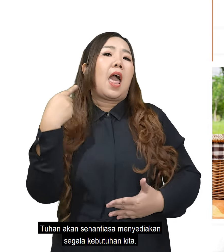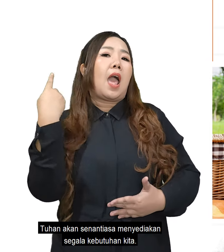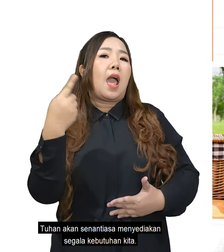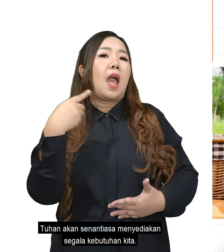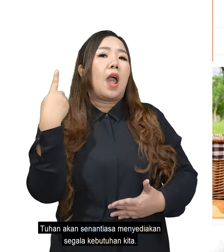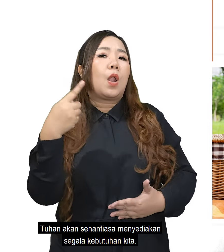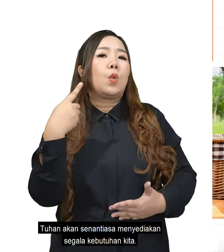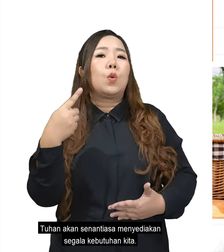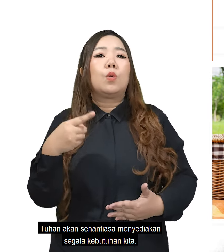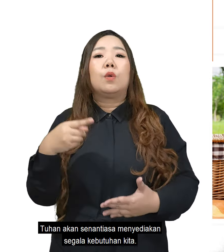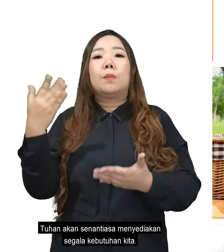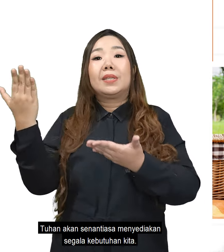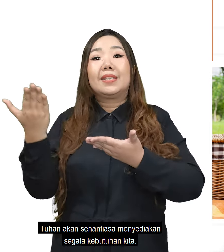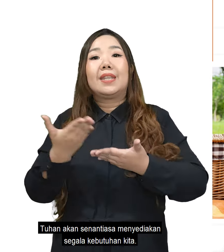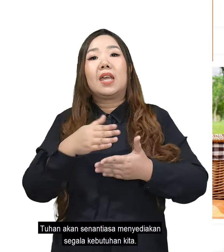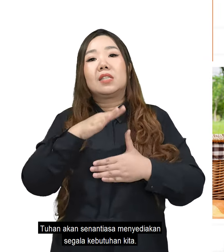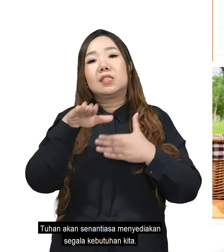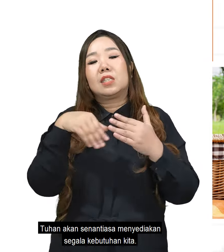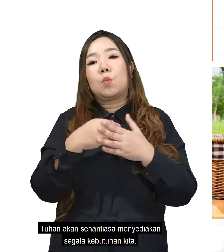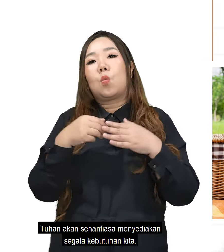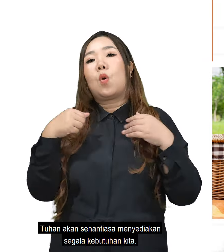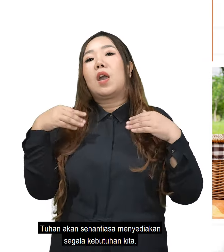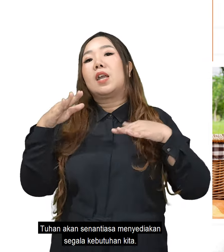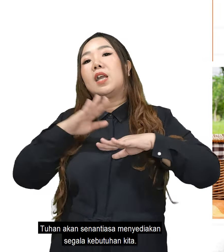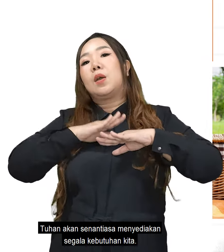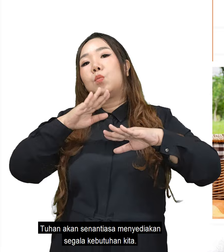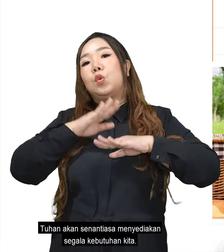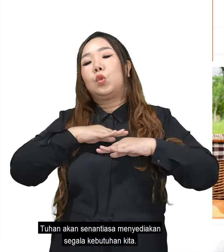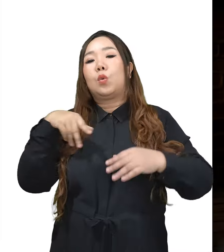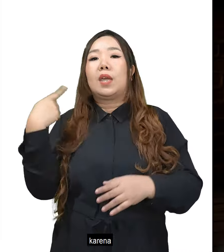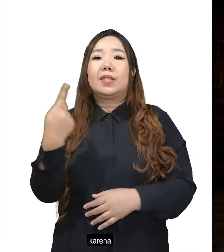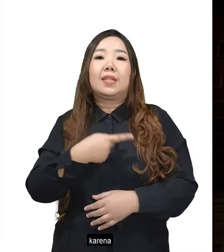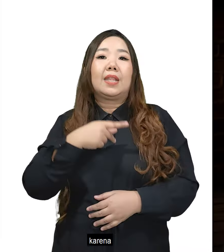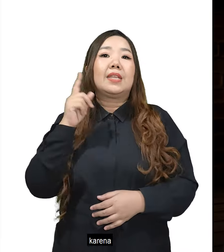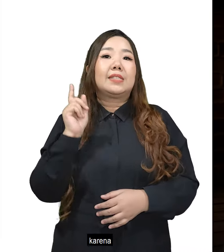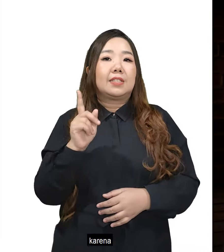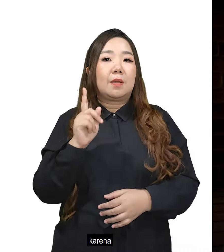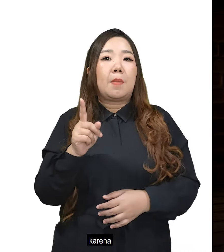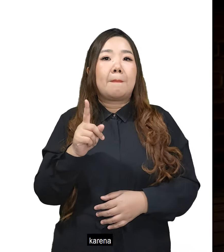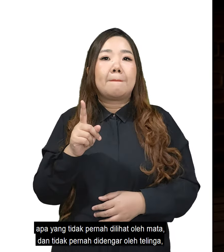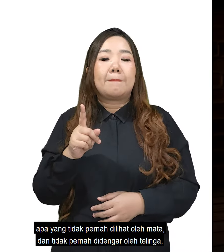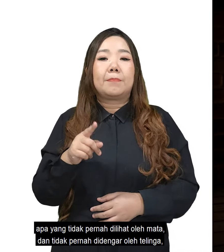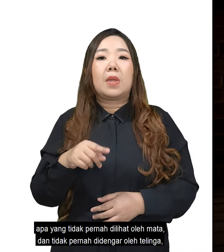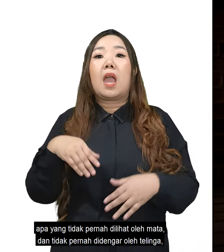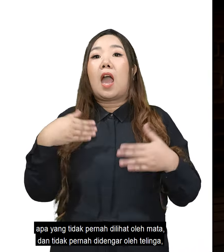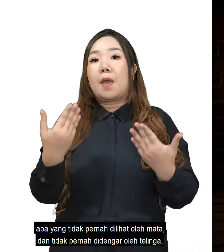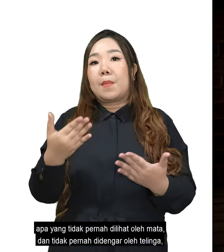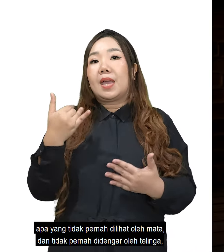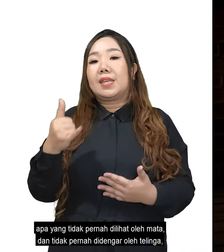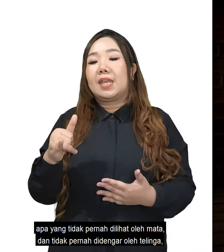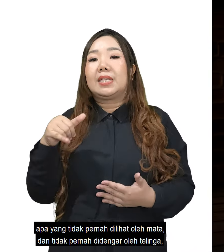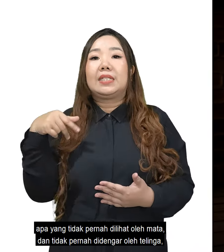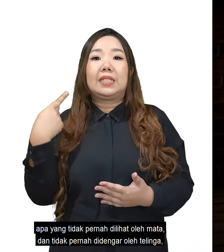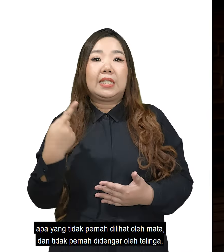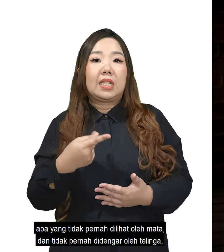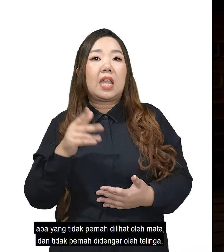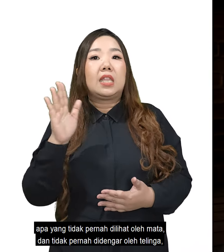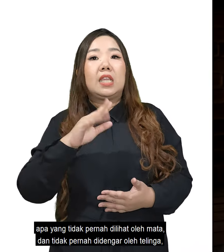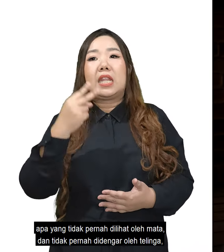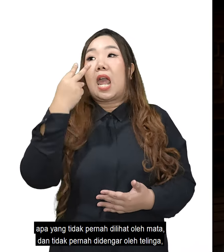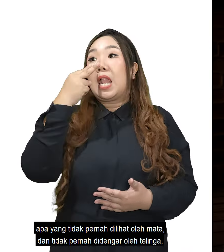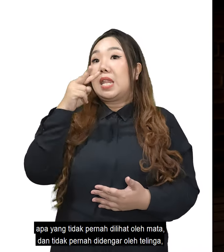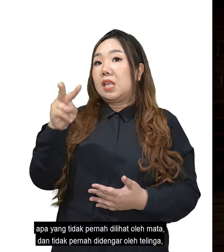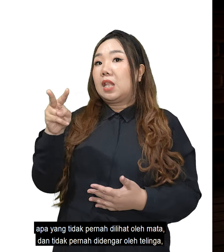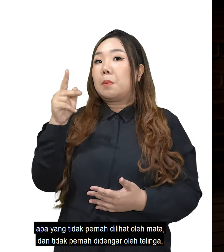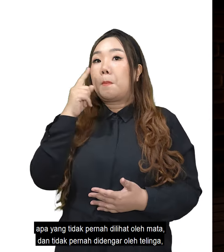senantiasa menyialaan kita karena apa yang tidak perah